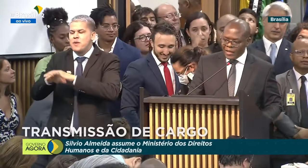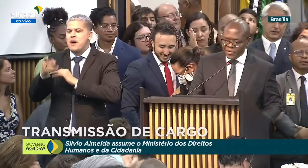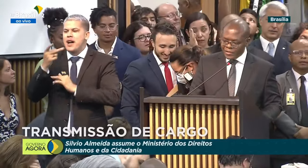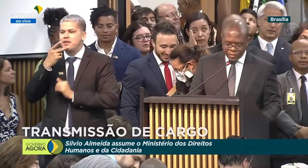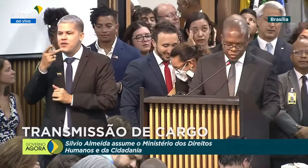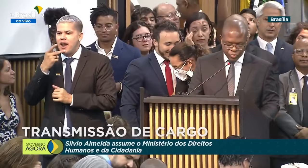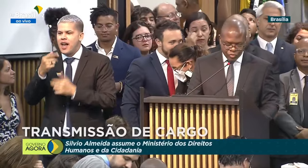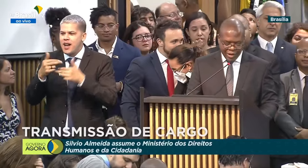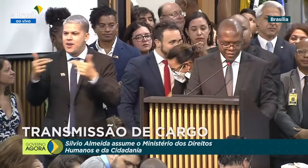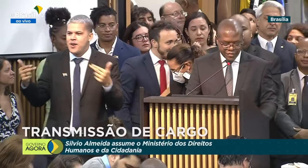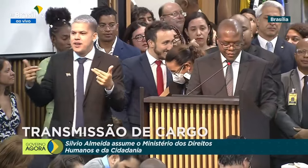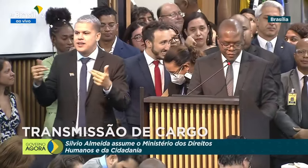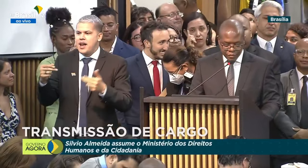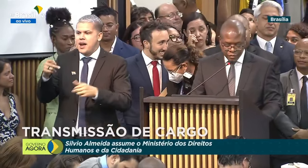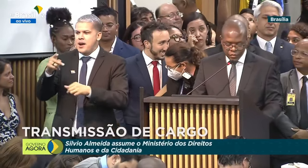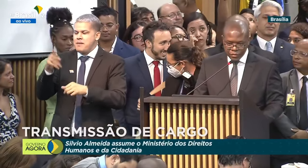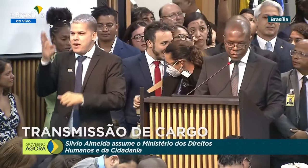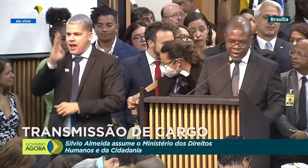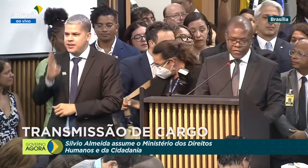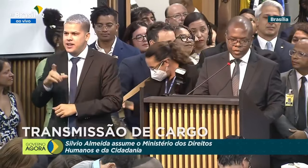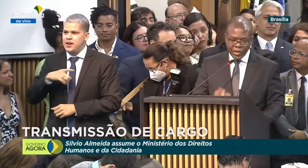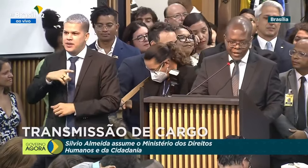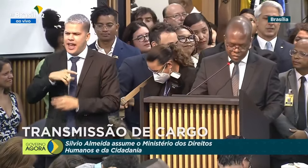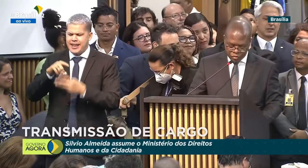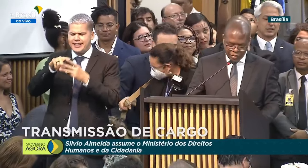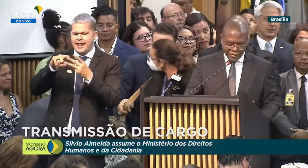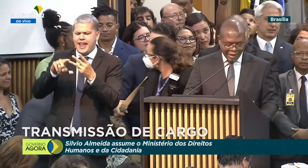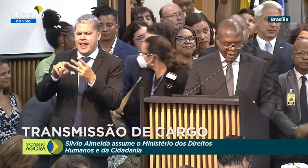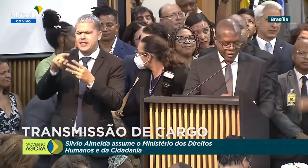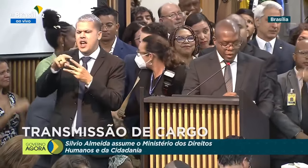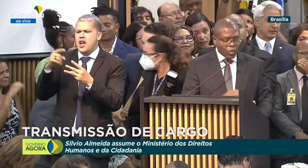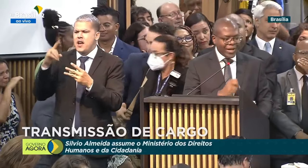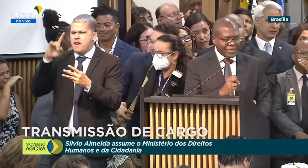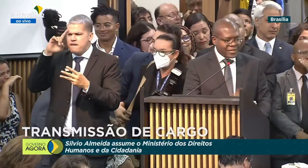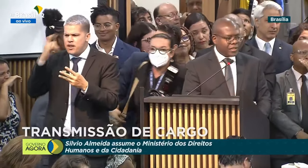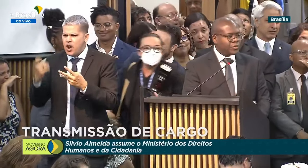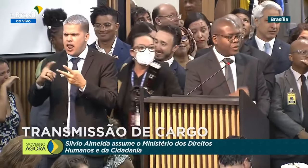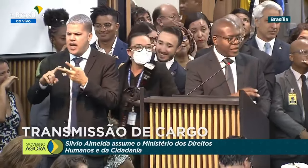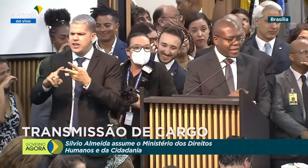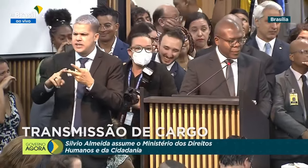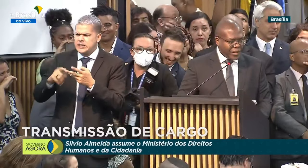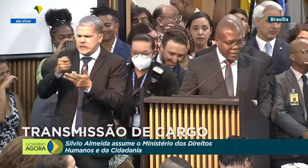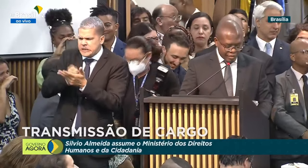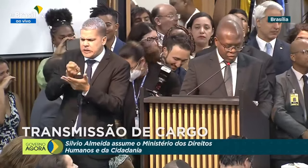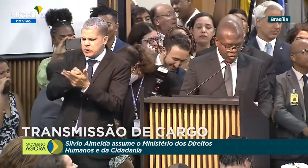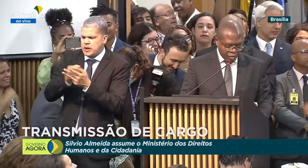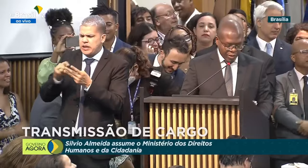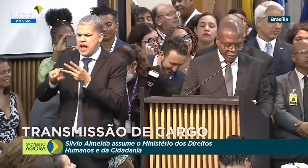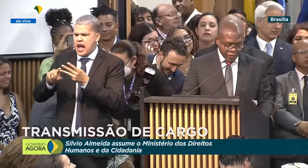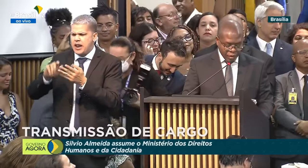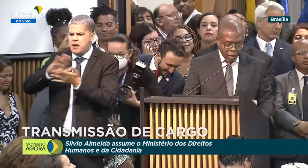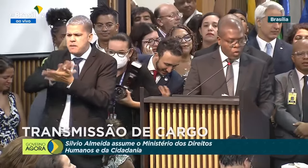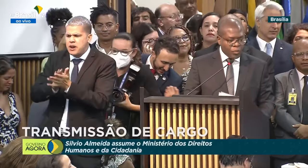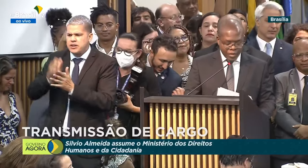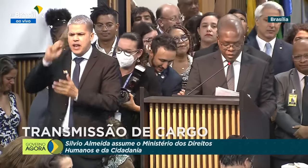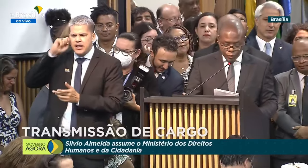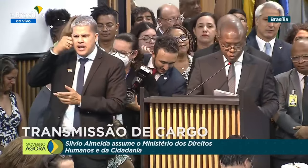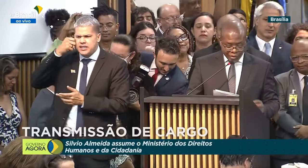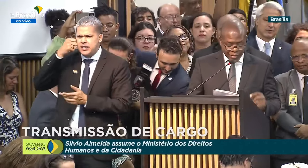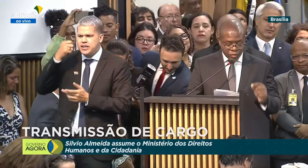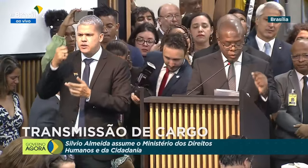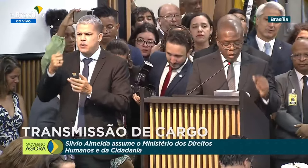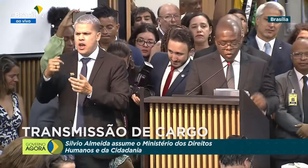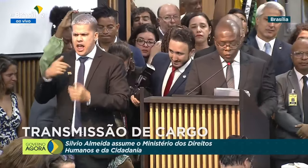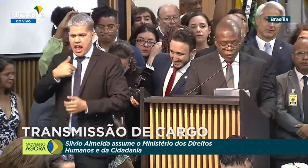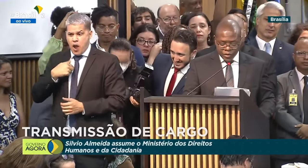três tendências que são estruturais a violência autoritária o racismo e a dependência Econômica como